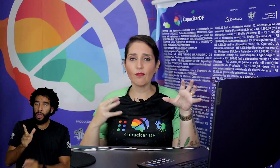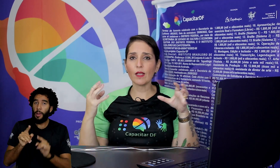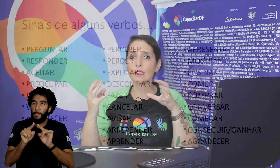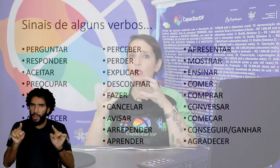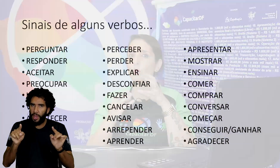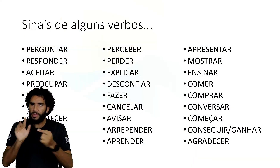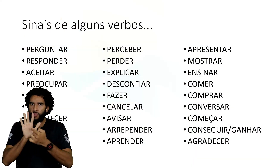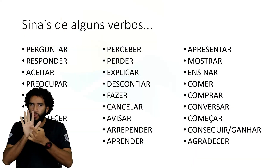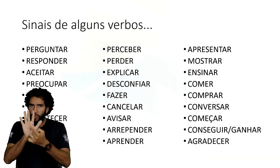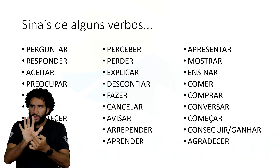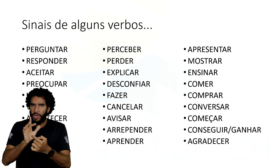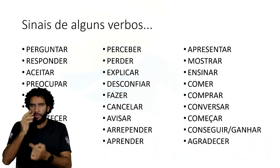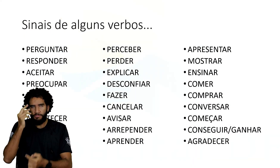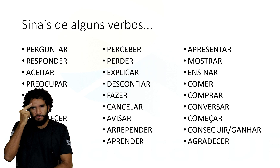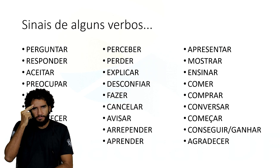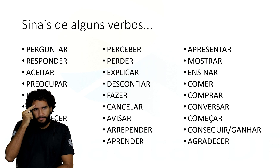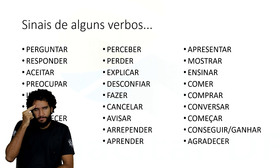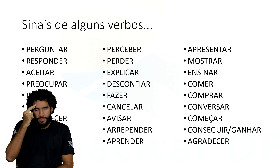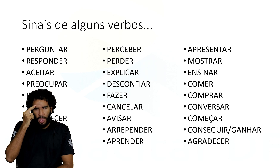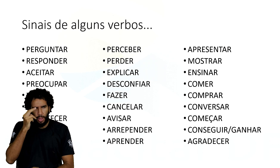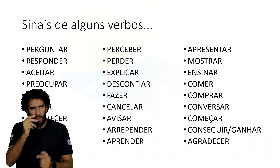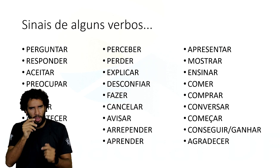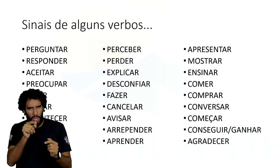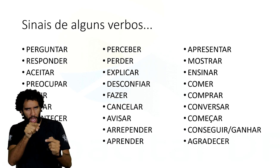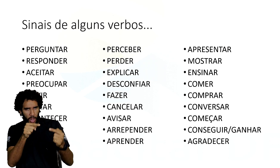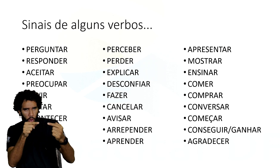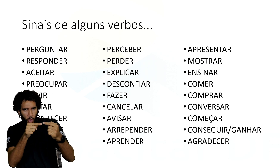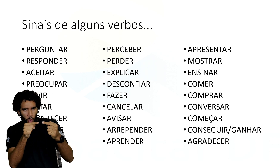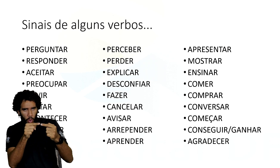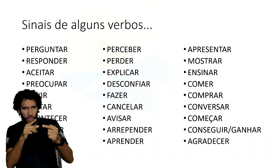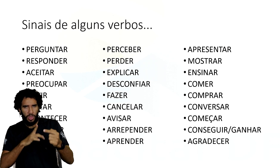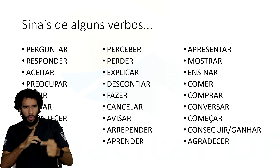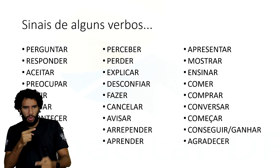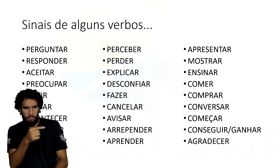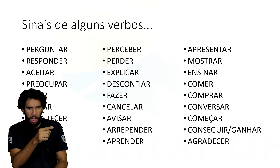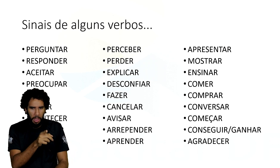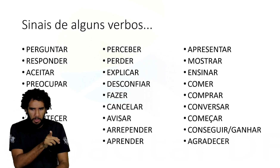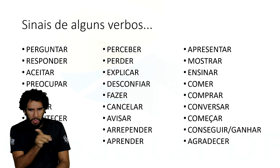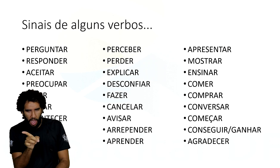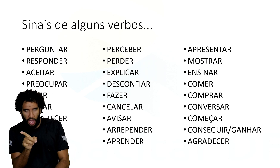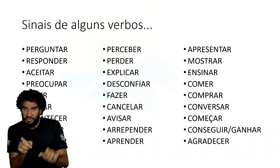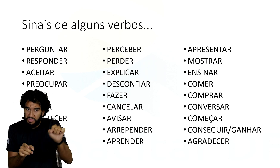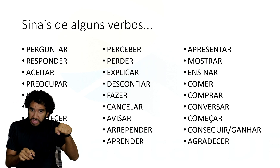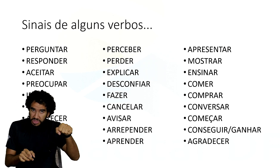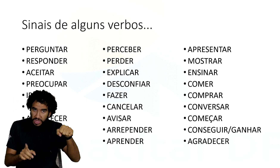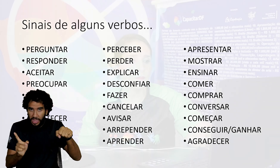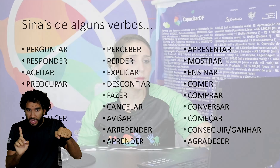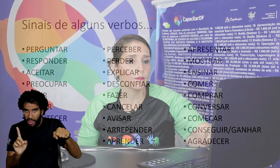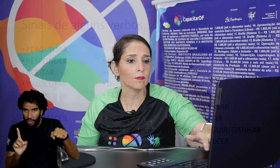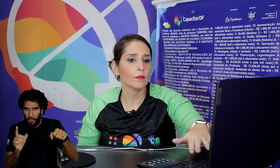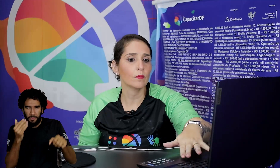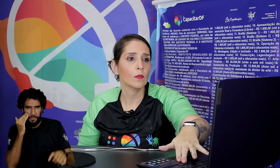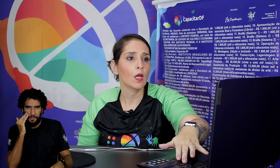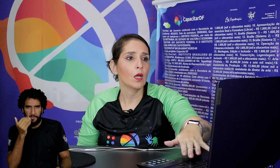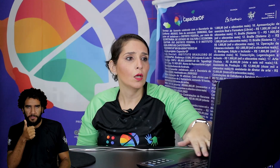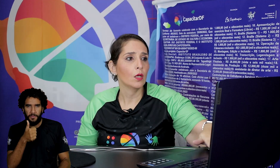essa reflexão para identificar se ele pode ou não ter um direcionamento. Ok?